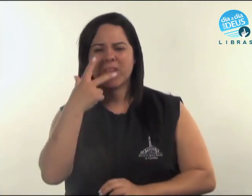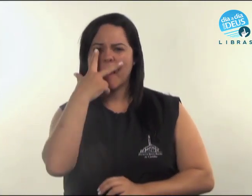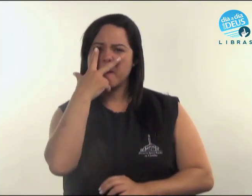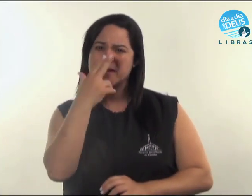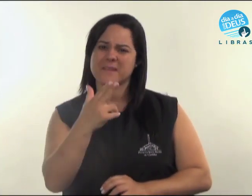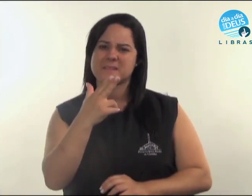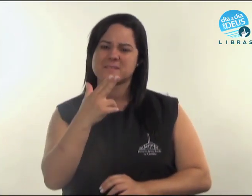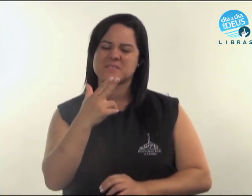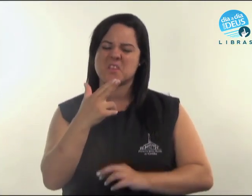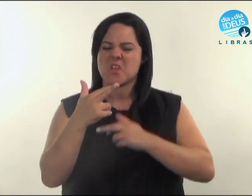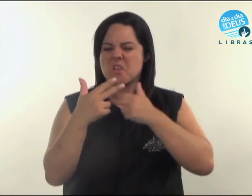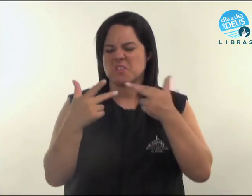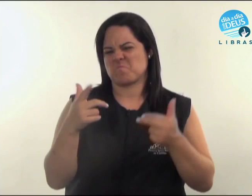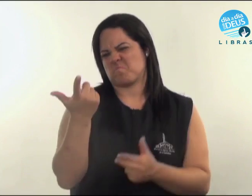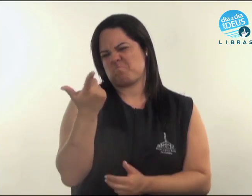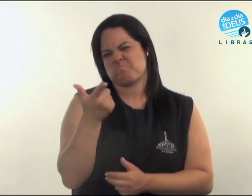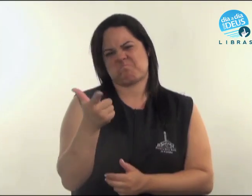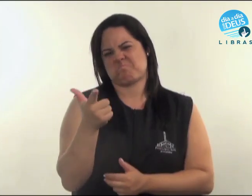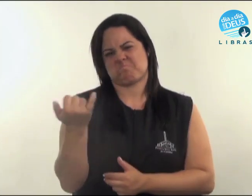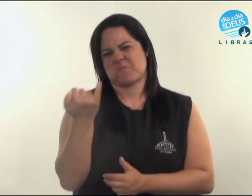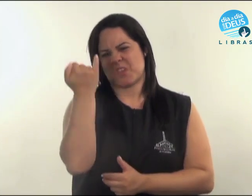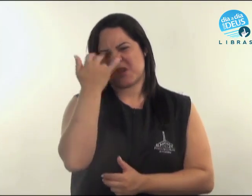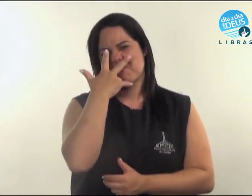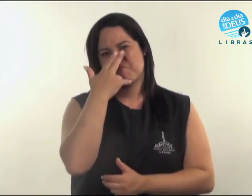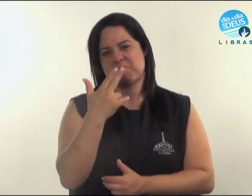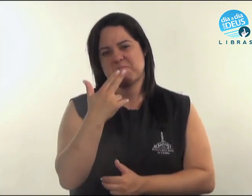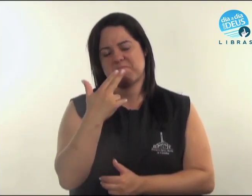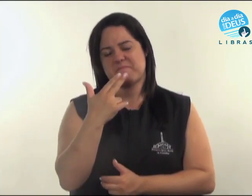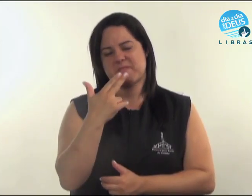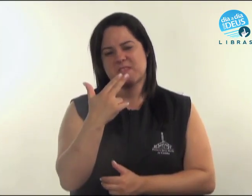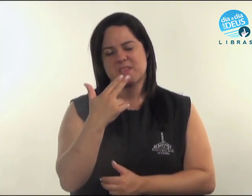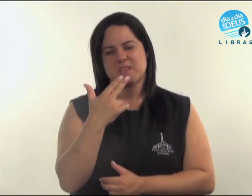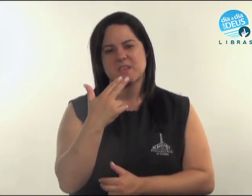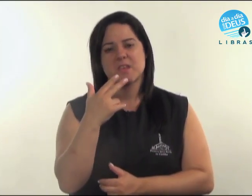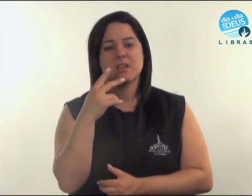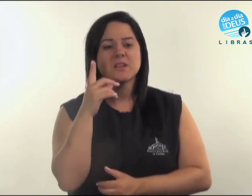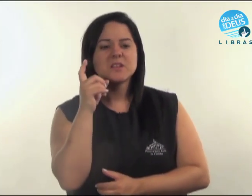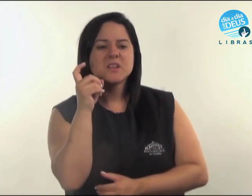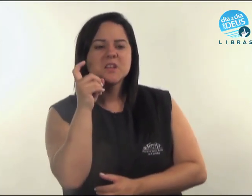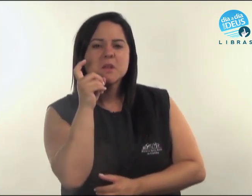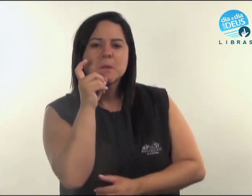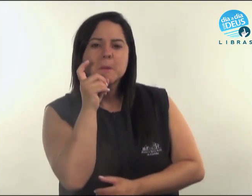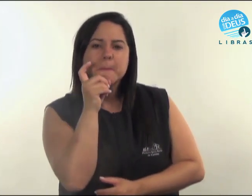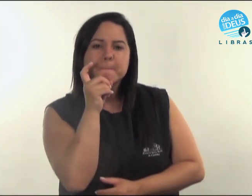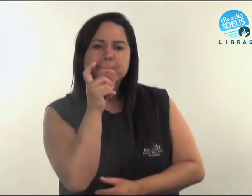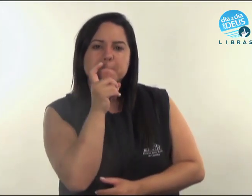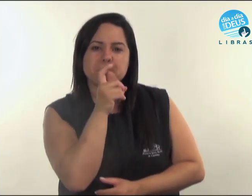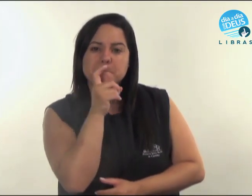parecia tão irrelevante: mentir ao Espírito